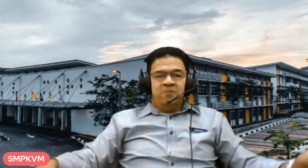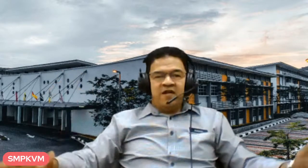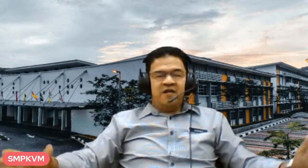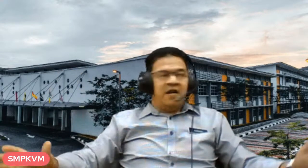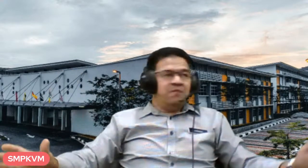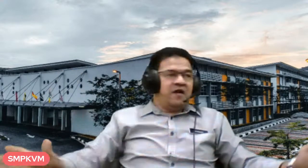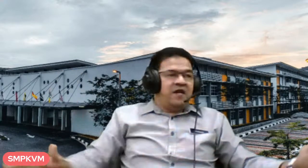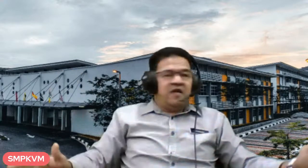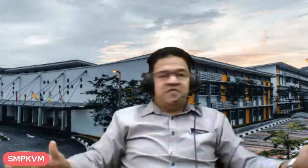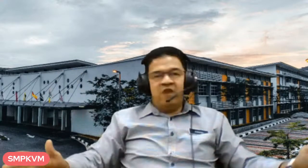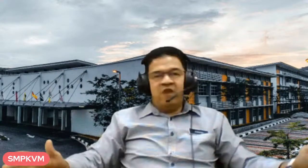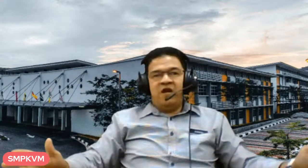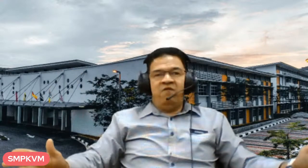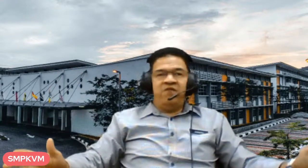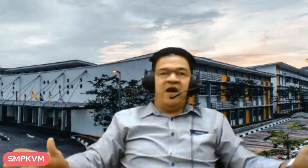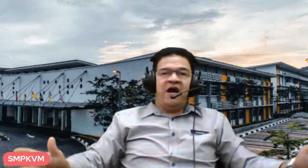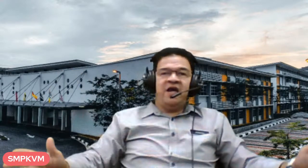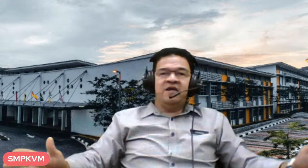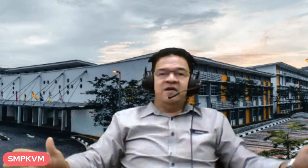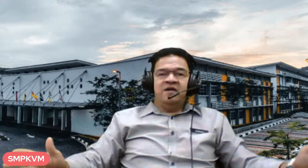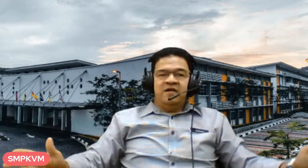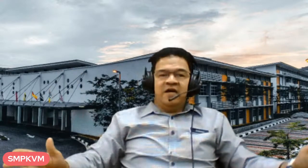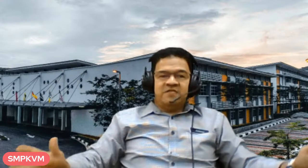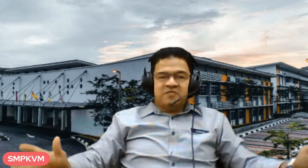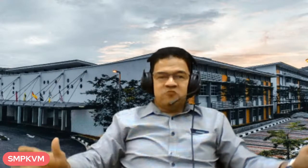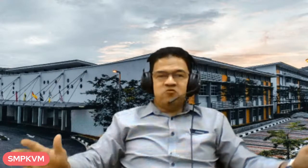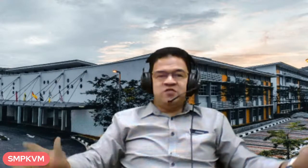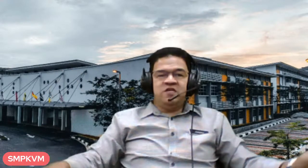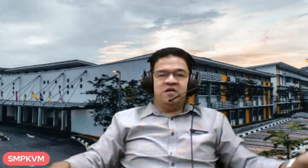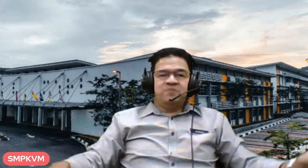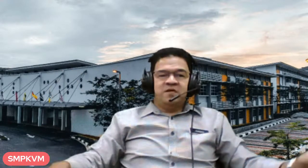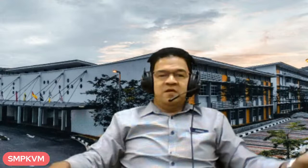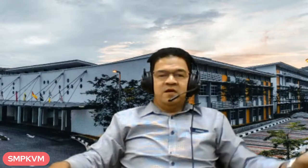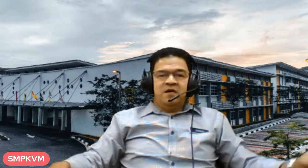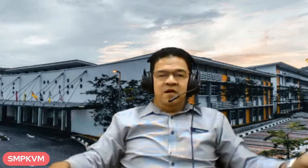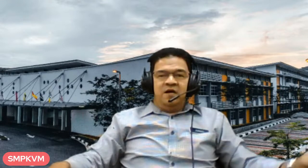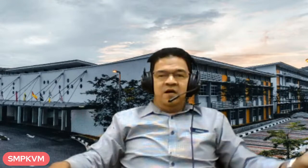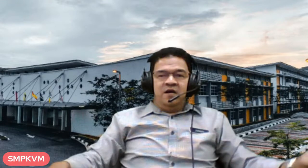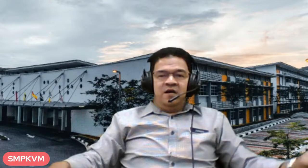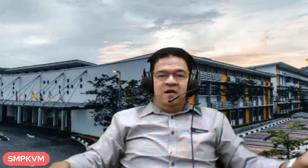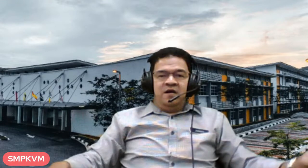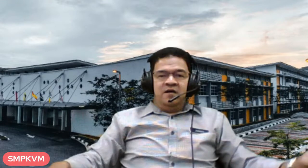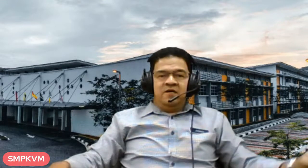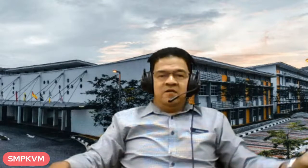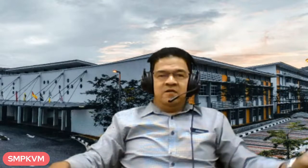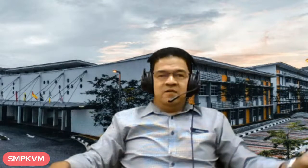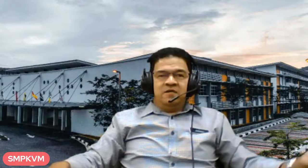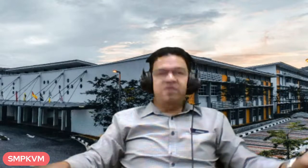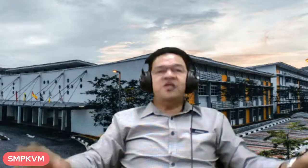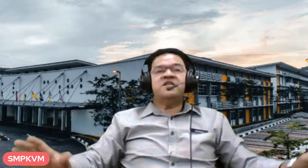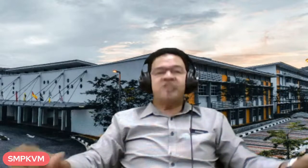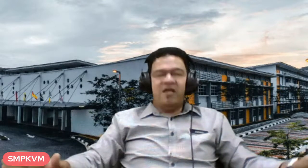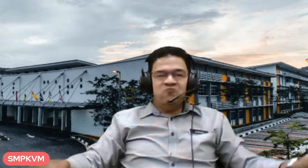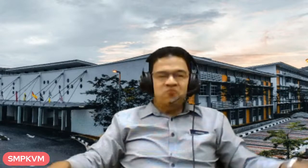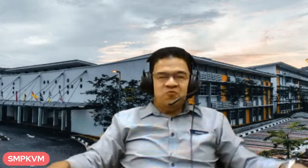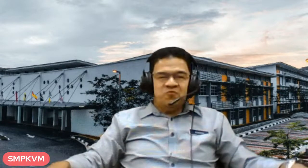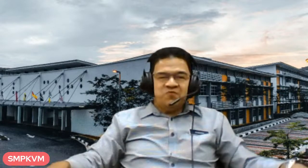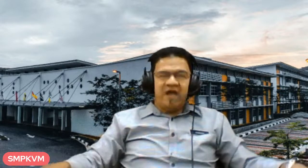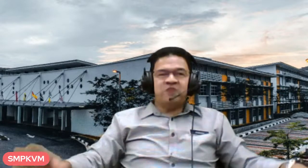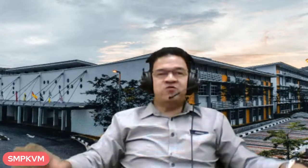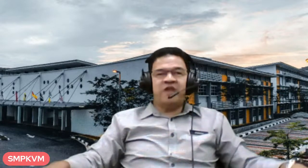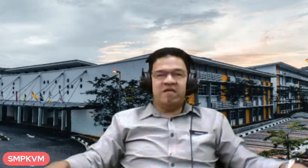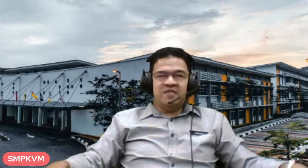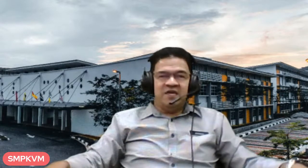berada dalam khasiat walafiat dan seterusnya eh gembira selalu